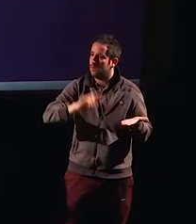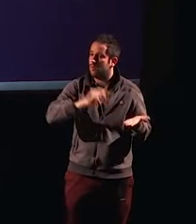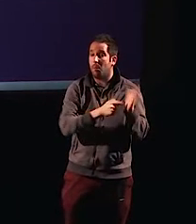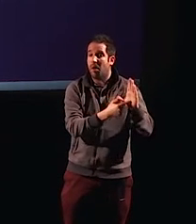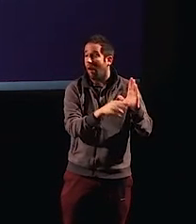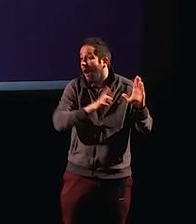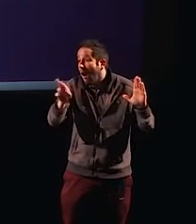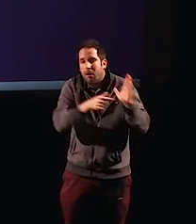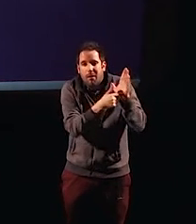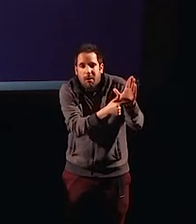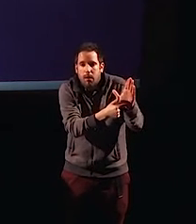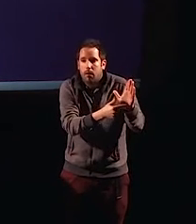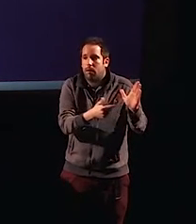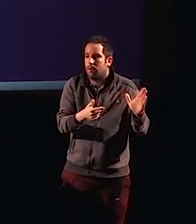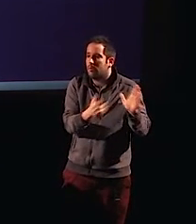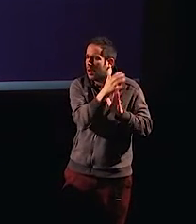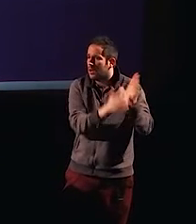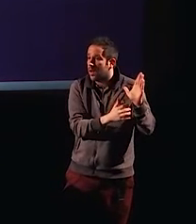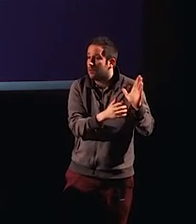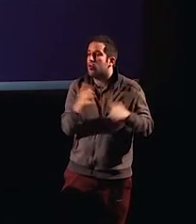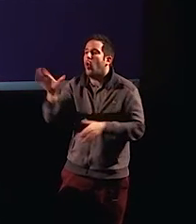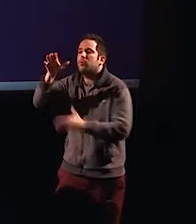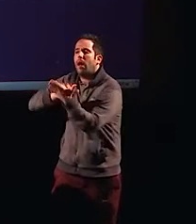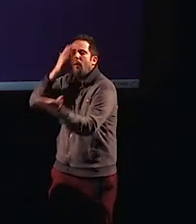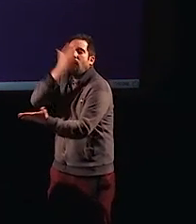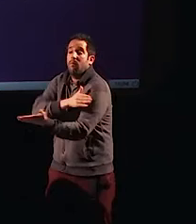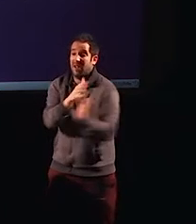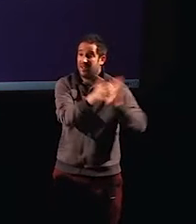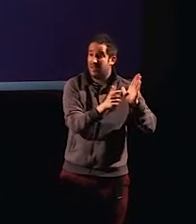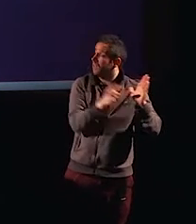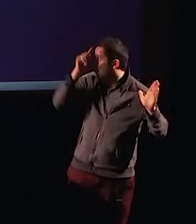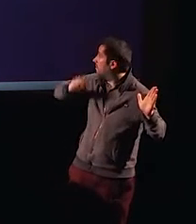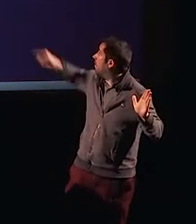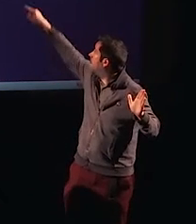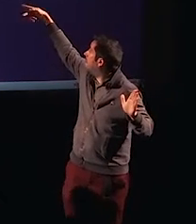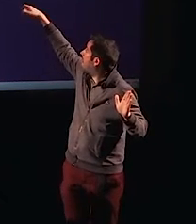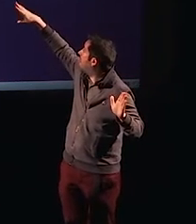très peu. Sauvier Penir est connu, et ce texte-là, pas du tout. Oh, mais là.